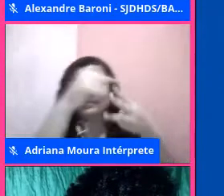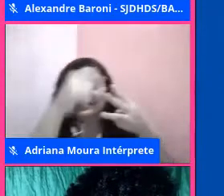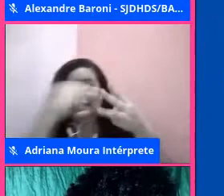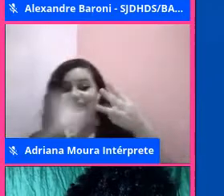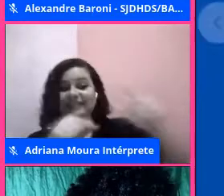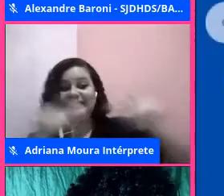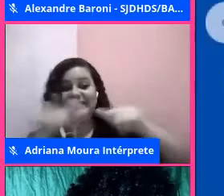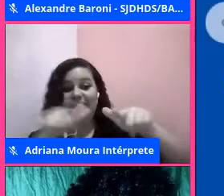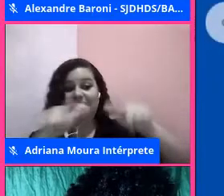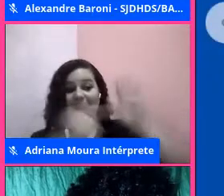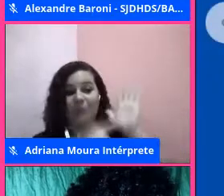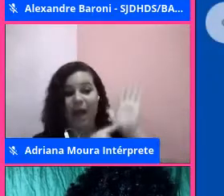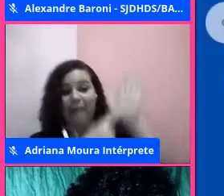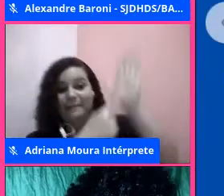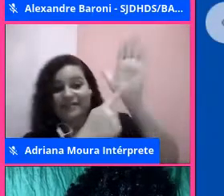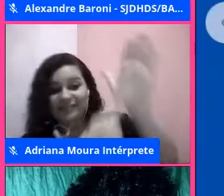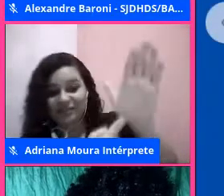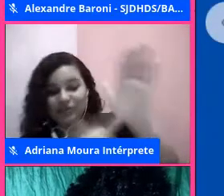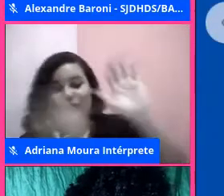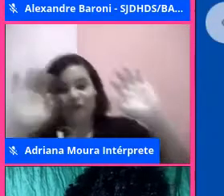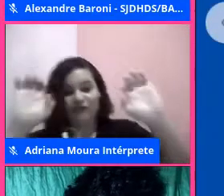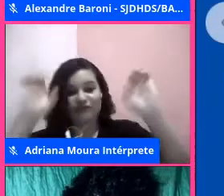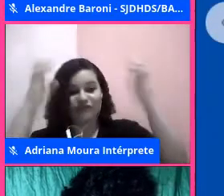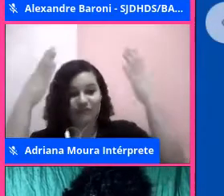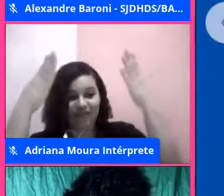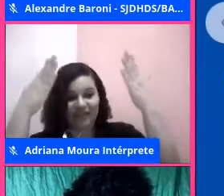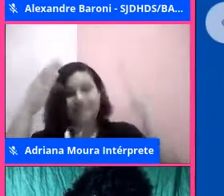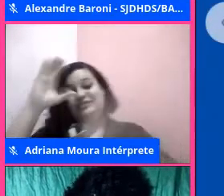de Ciência e Engenharia e